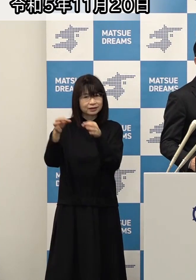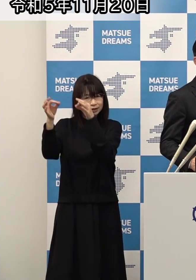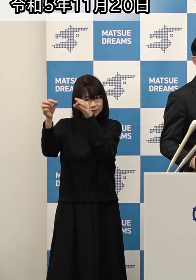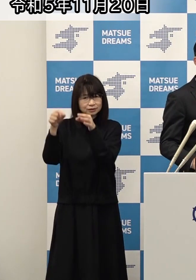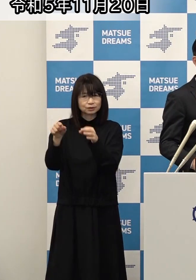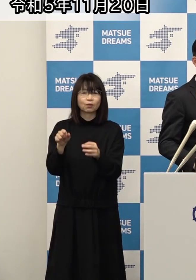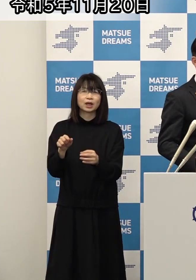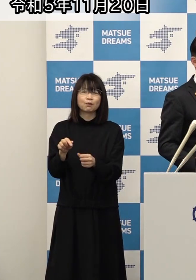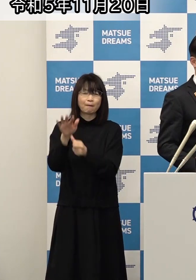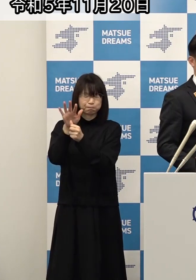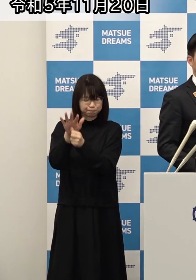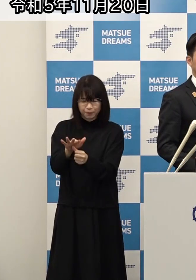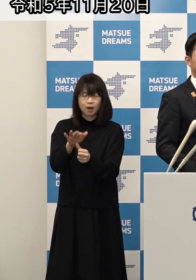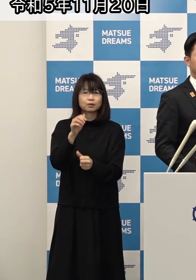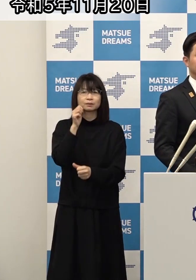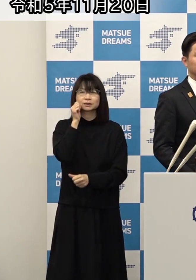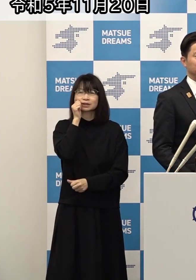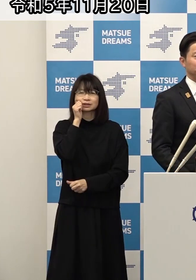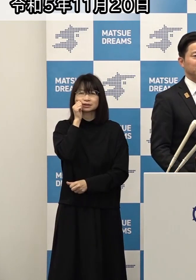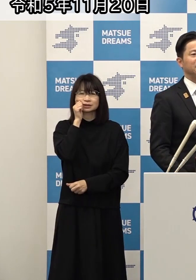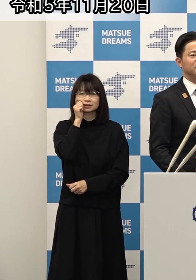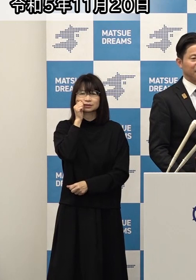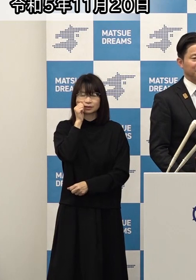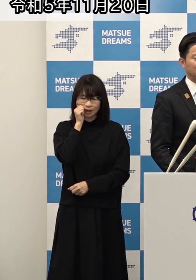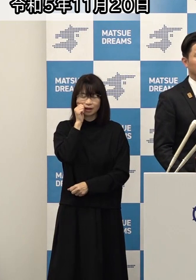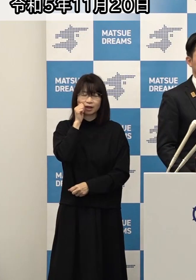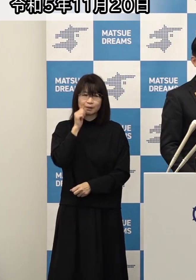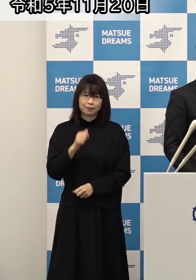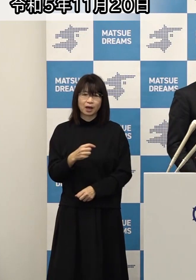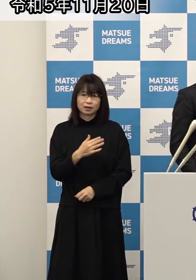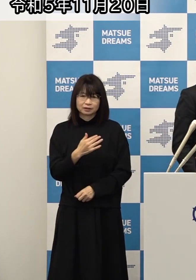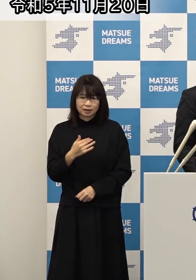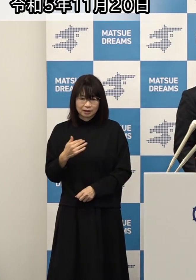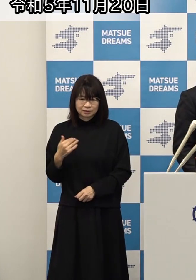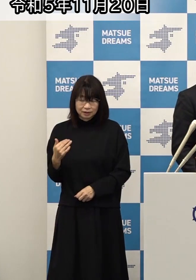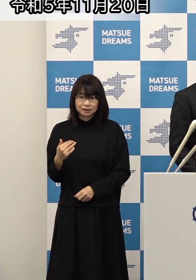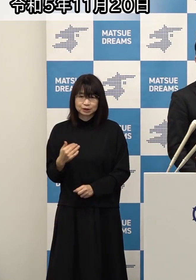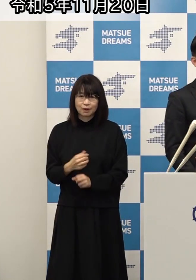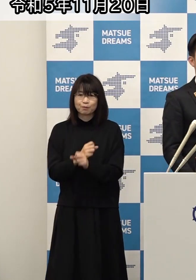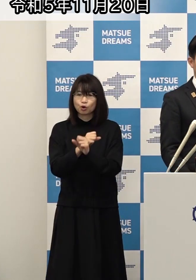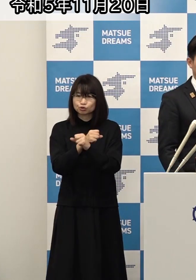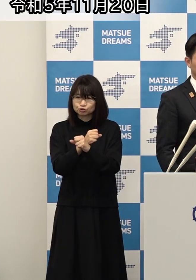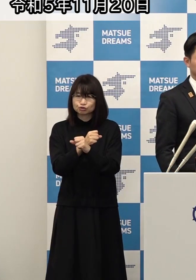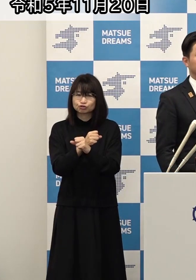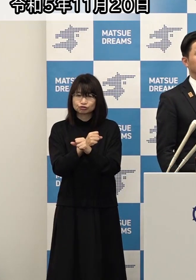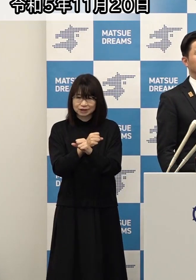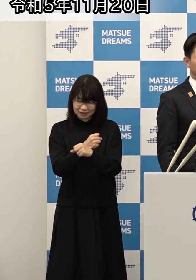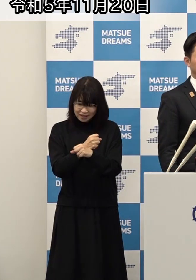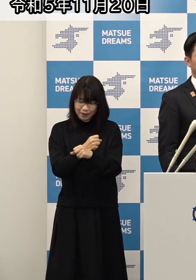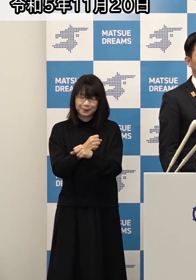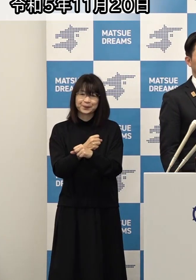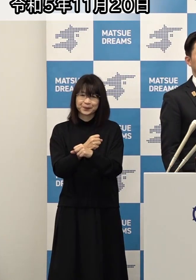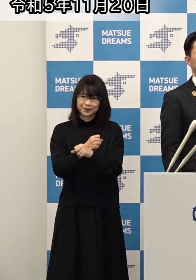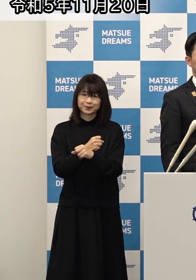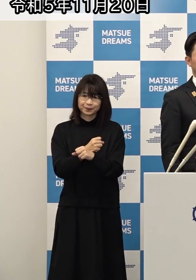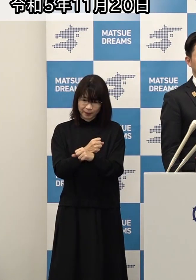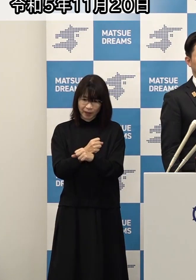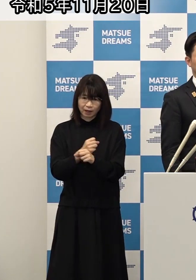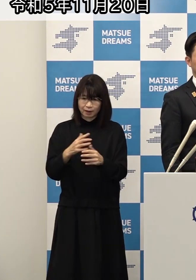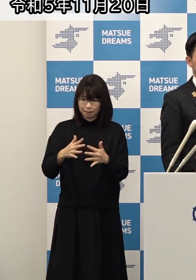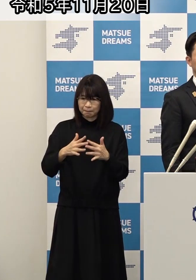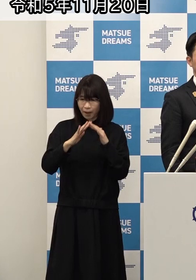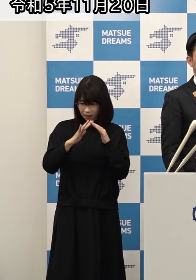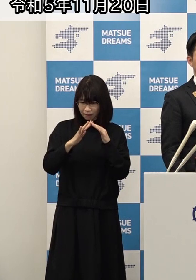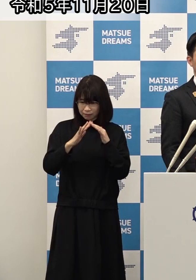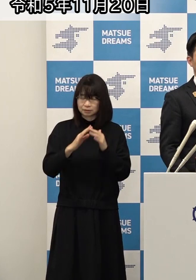もないので、あとはそれを、まあ、いかに工夫してですね、まあ、効率的効果的に施工していくかといったところは、これ事業者の皆さ